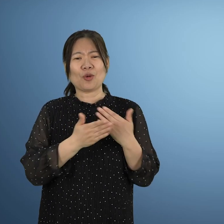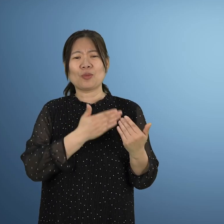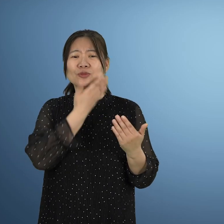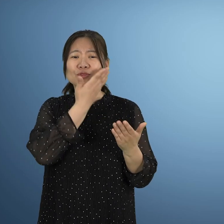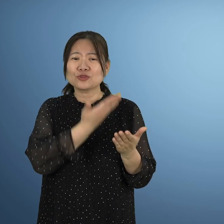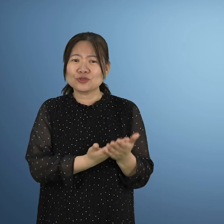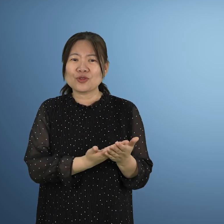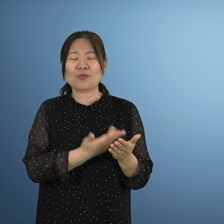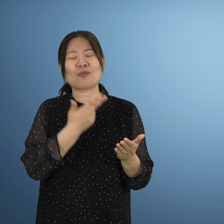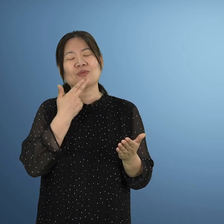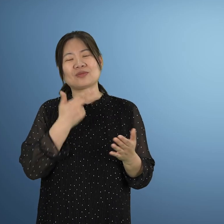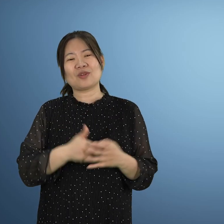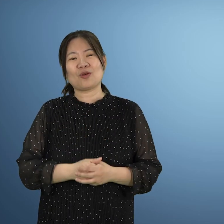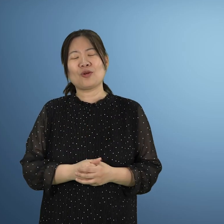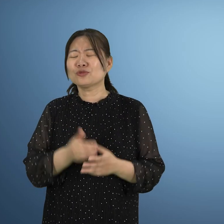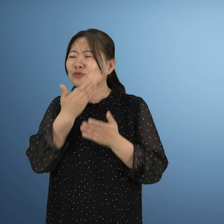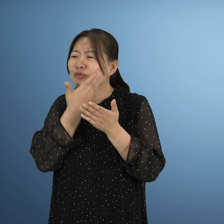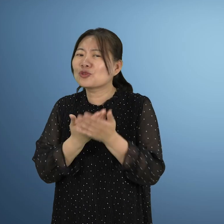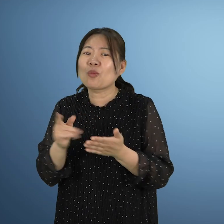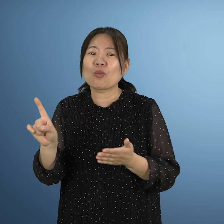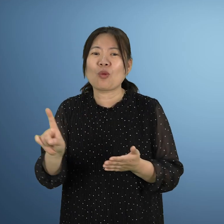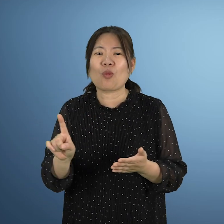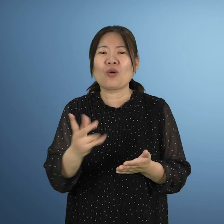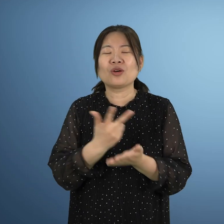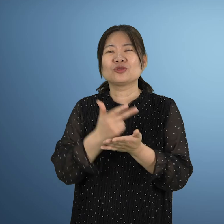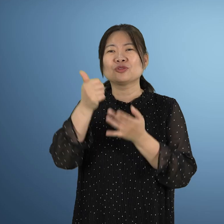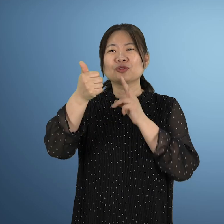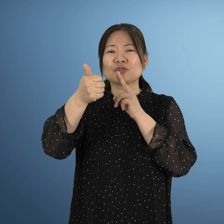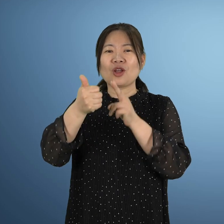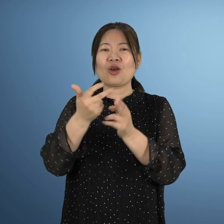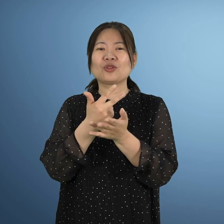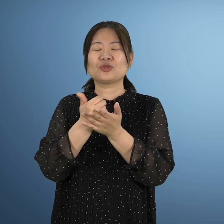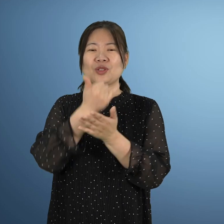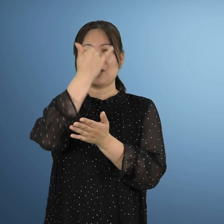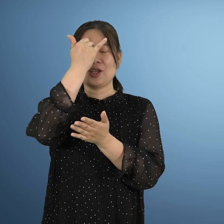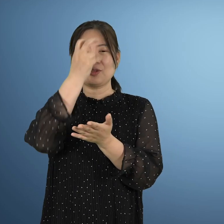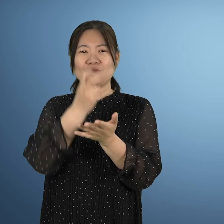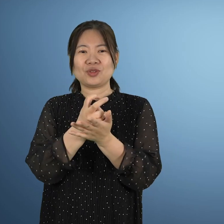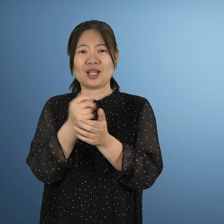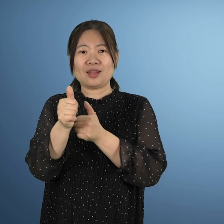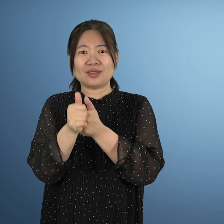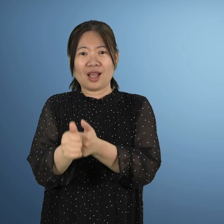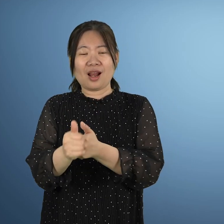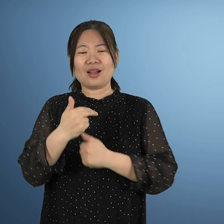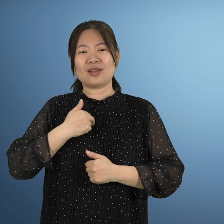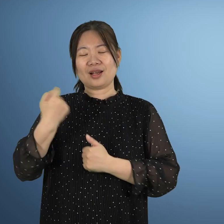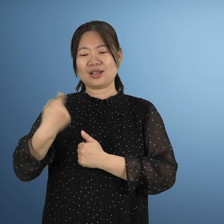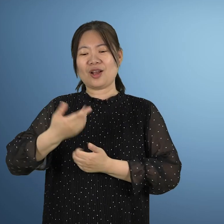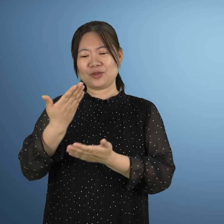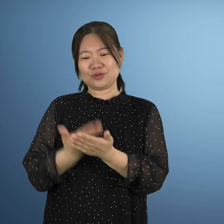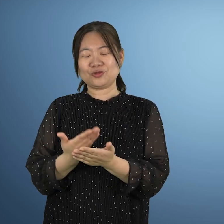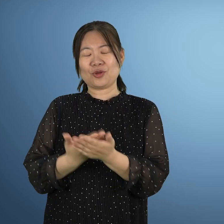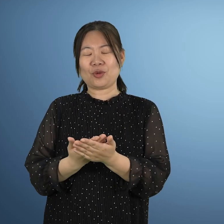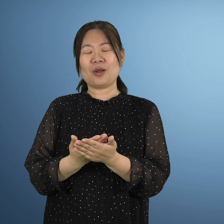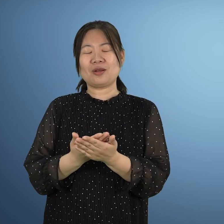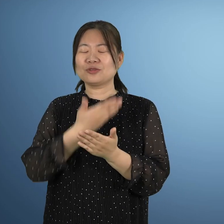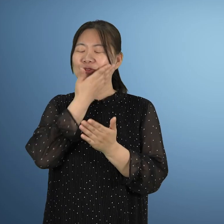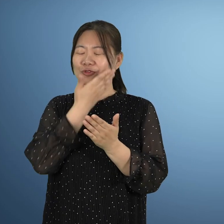뭐가 중요할까요? 주여, 주의 율례로 나를 가르쳐 주옵소서.